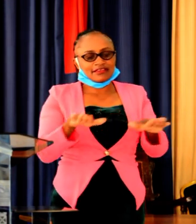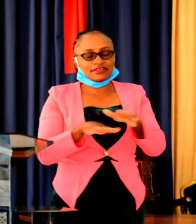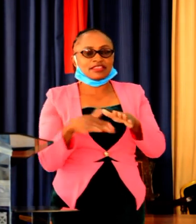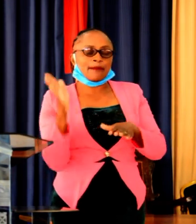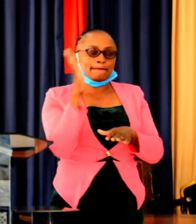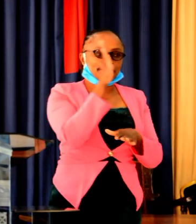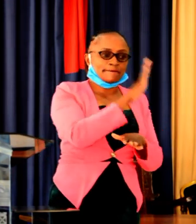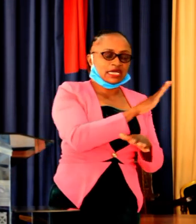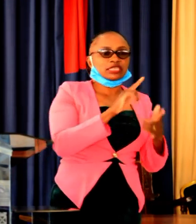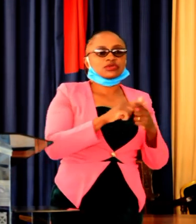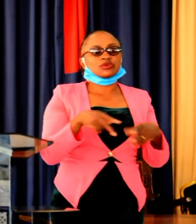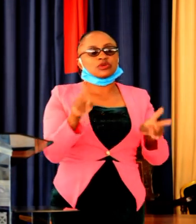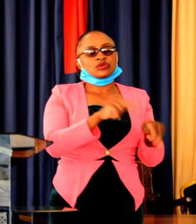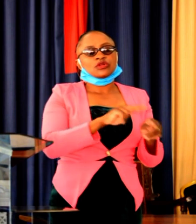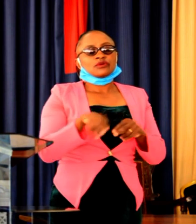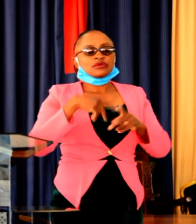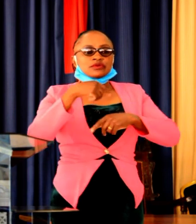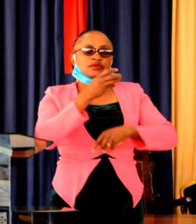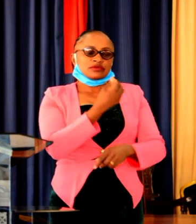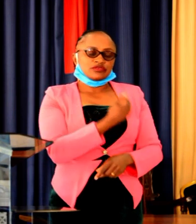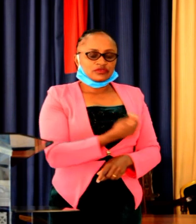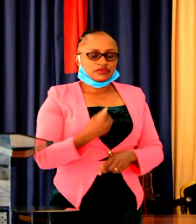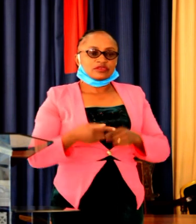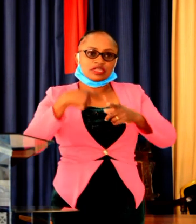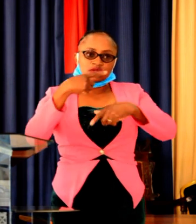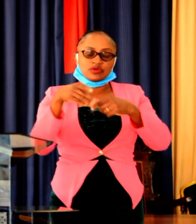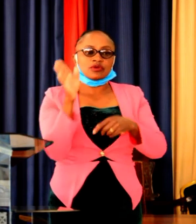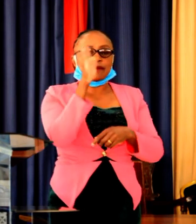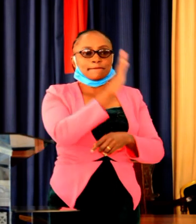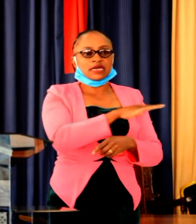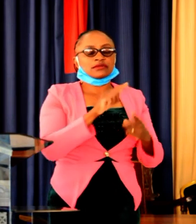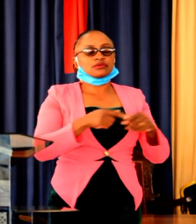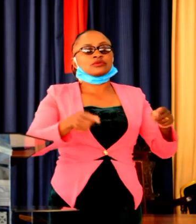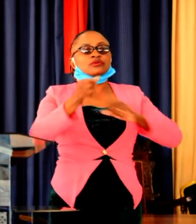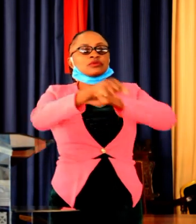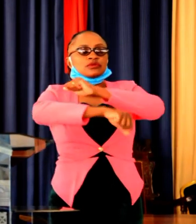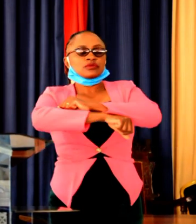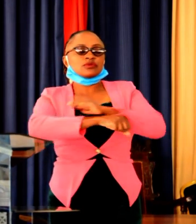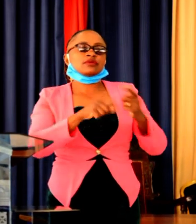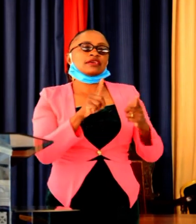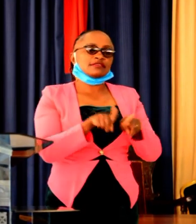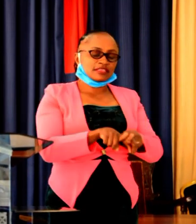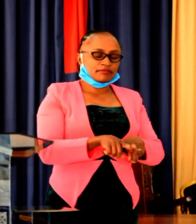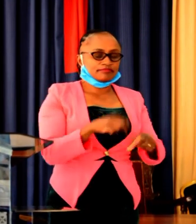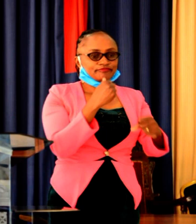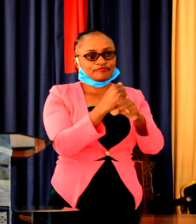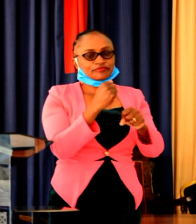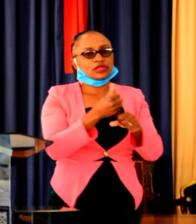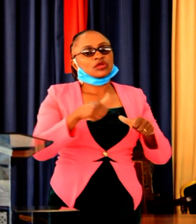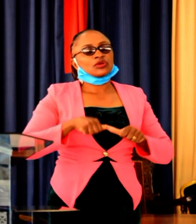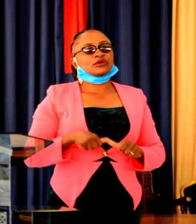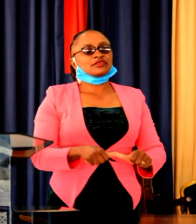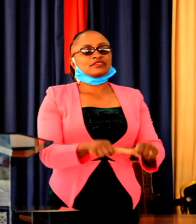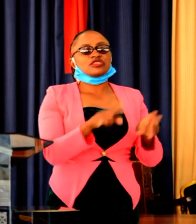hali ya kawaida, watoto warudi shule na kazi, watu wapate kurudi kazini, na mambo mengine ambayo